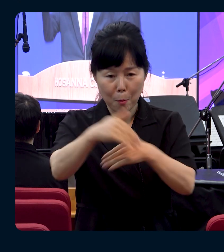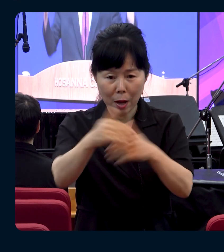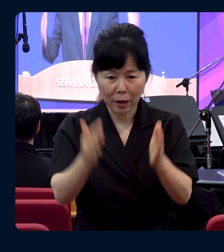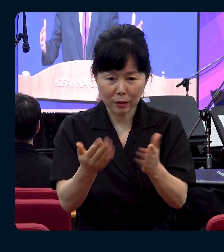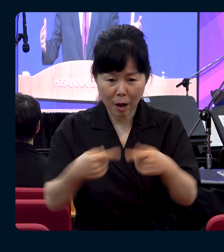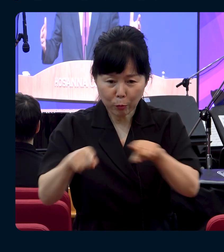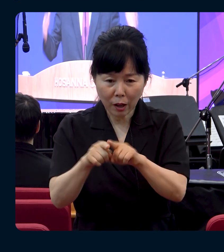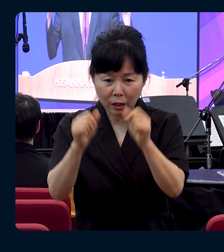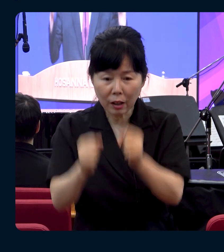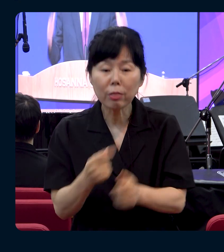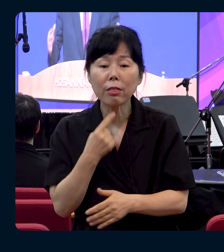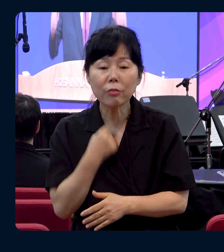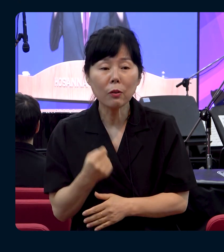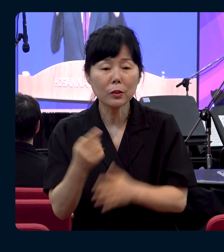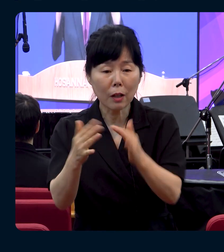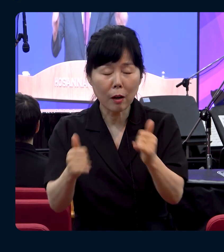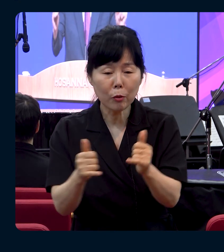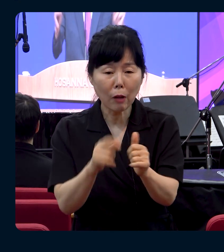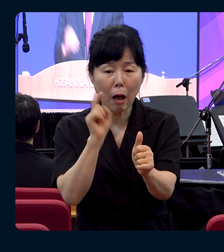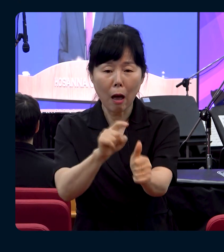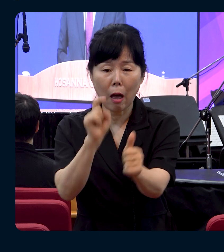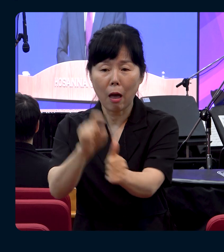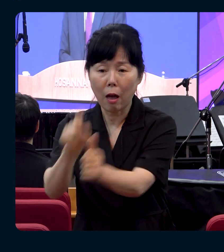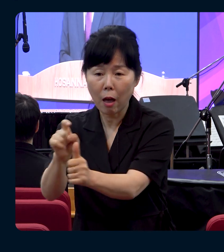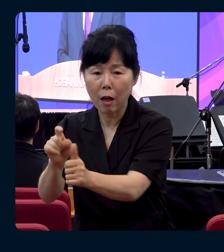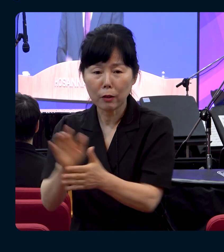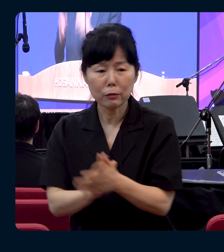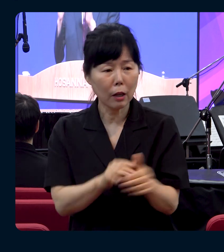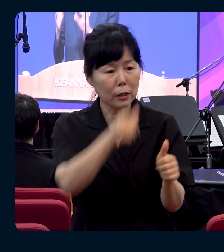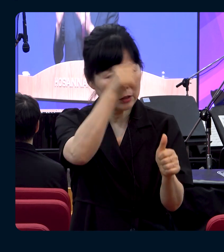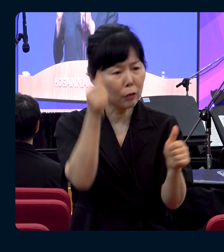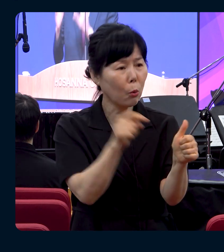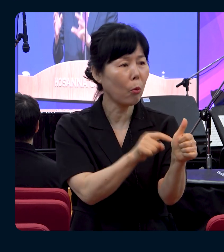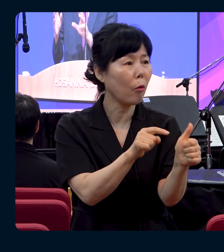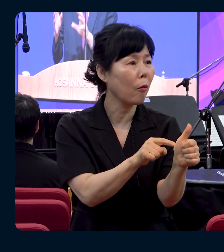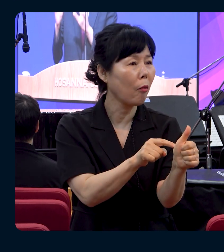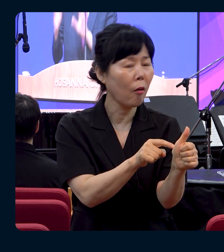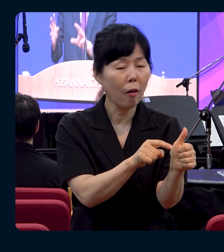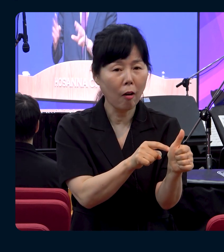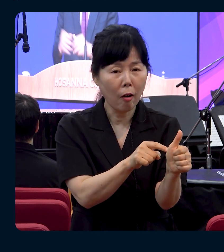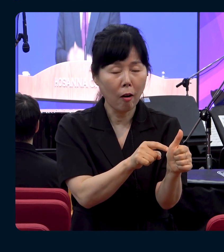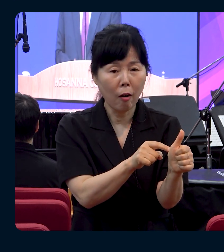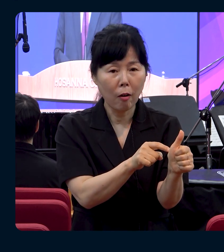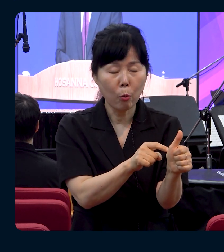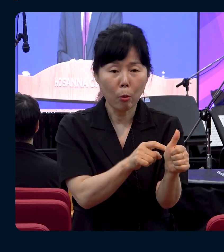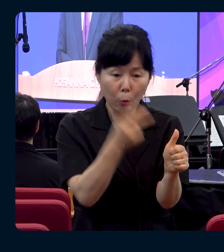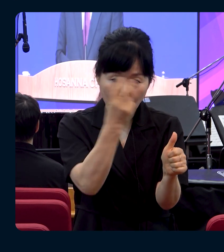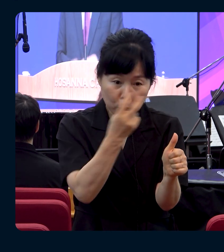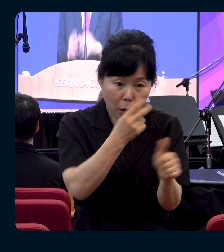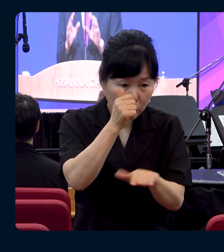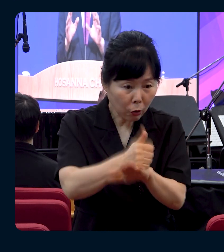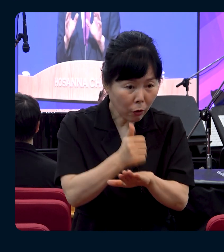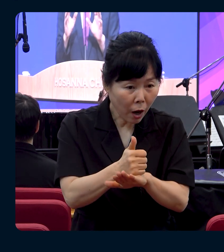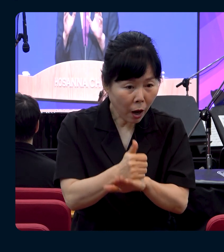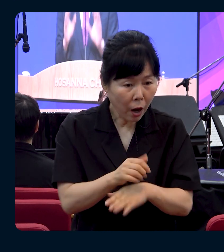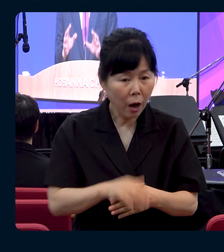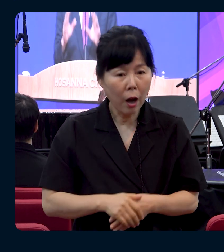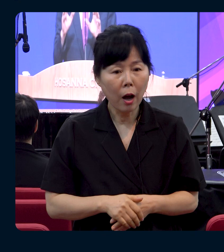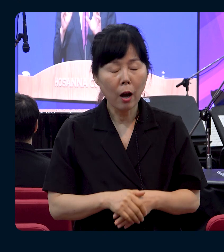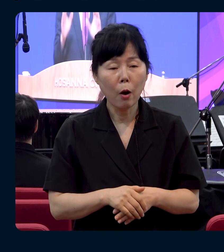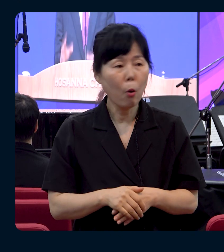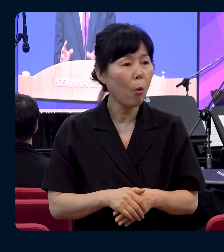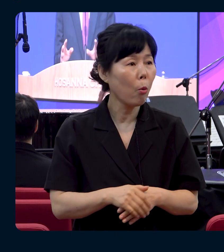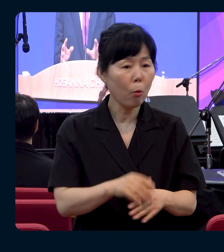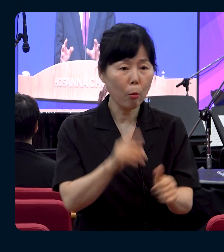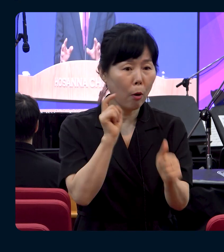코로나에 걸리셨는데, 그런데 검사를 해보니까 장로님만 양성 반응이 나오지 않은 거예요. 그래서 코로나에